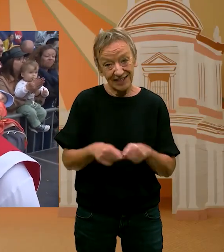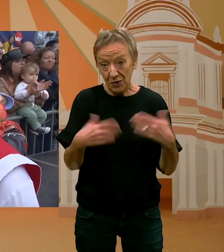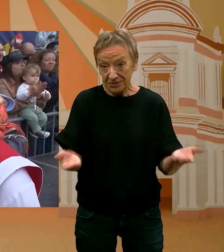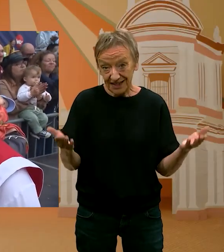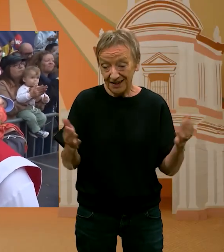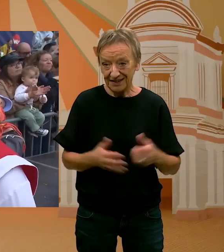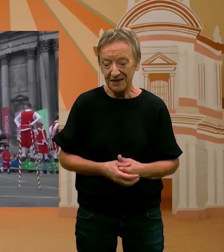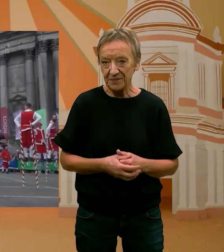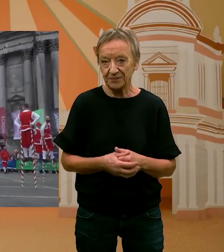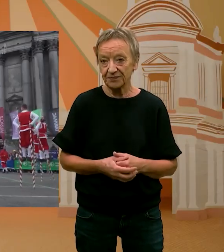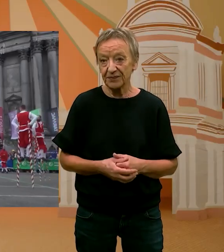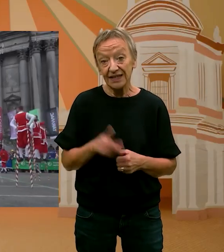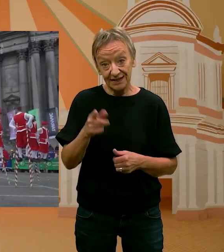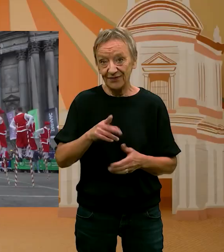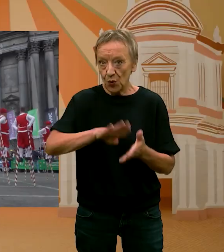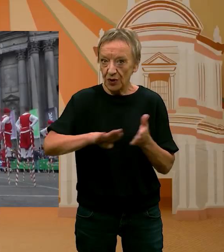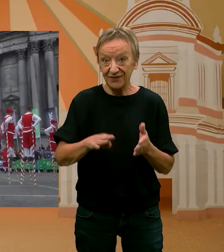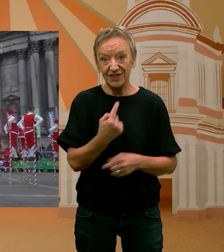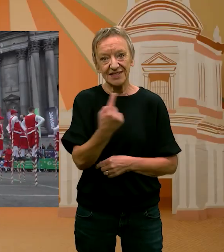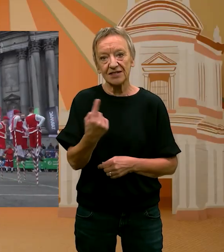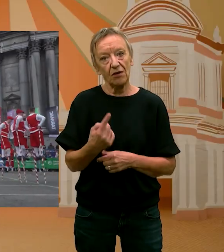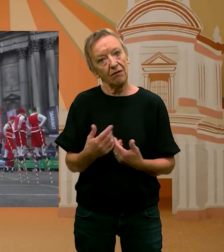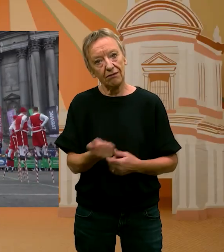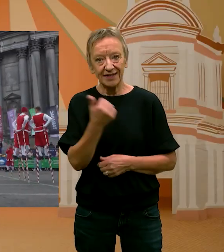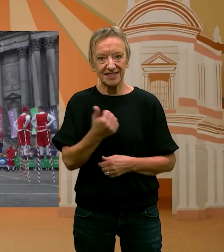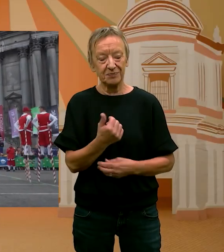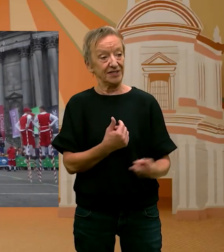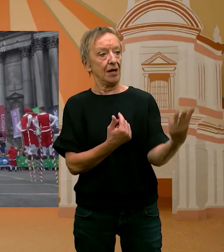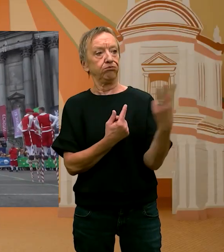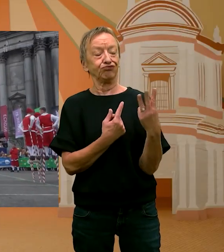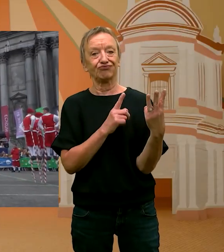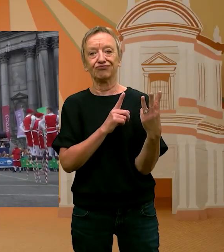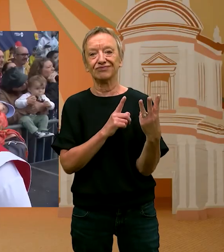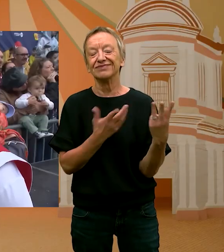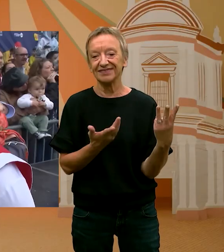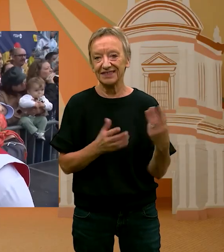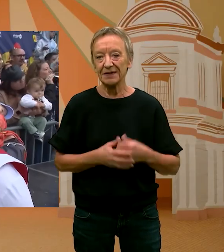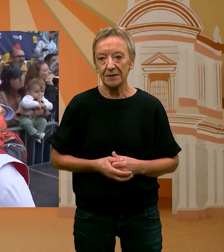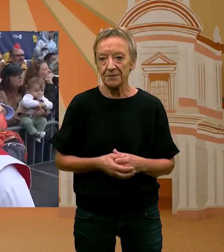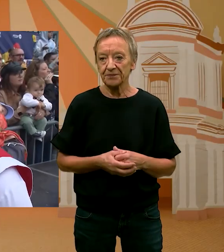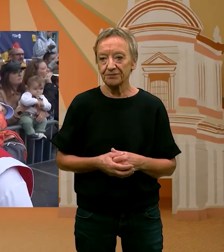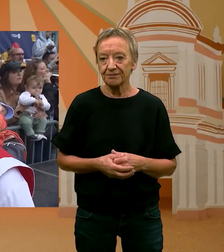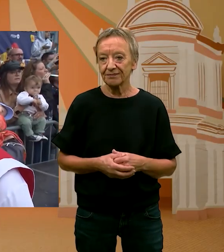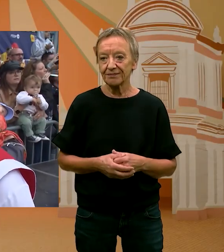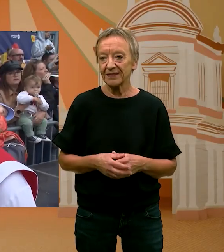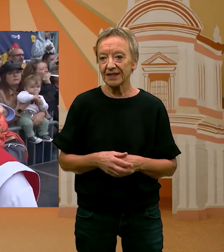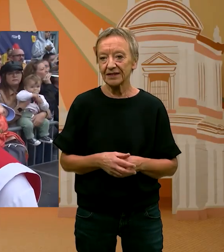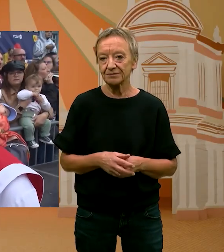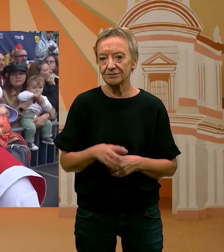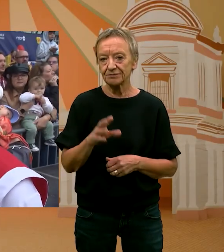se retrouver seul, hein, et surtout face à 3 grands adversaires. Oui, exactement. Ouais. Face à Christophe Corbiot et